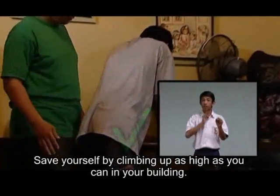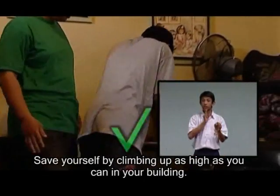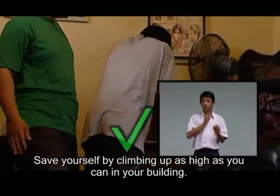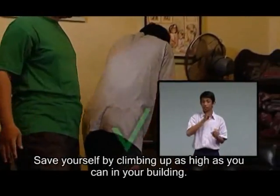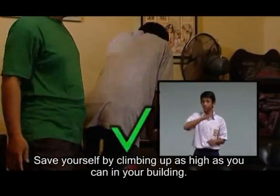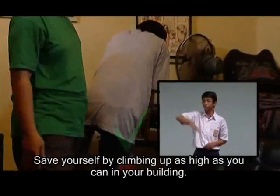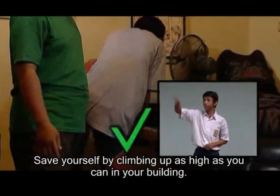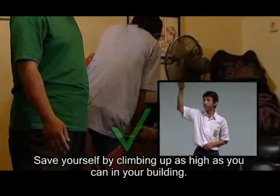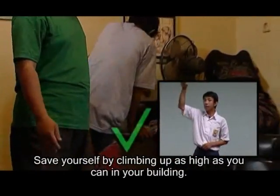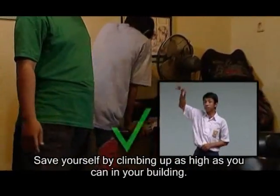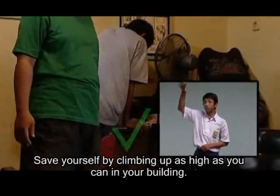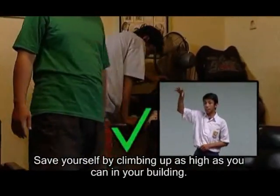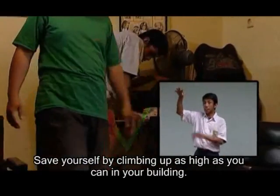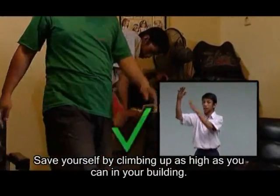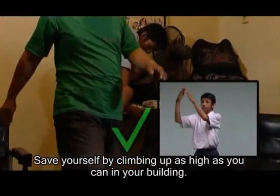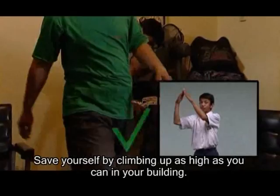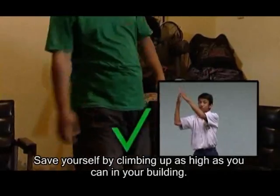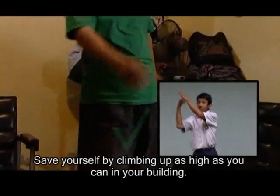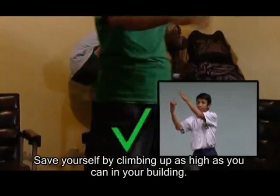Selamatkan diri di tempat lebih tinggi dalam bangunan.